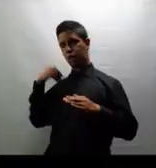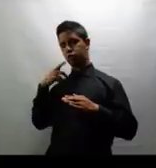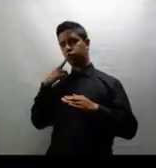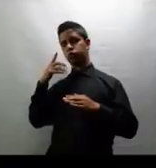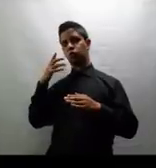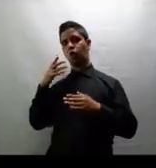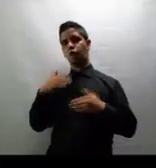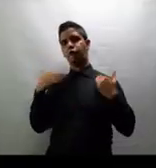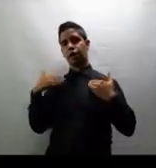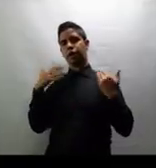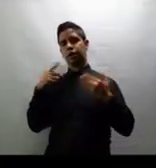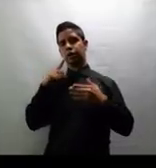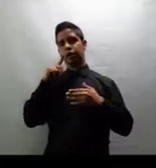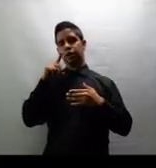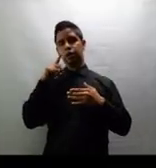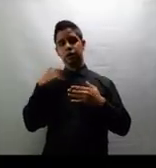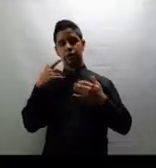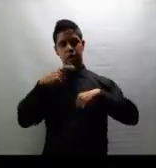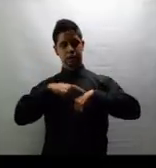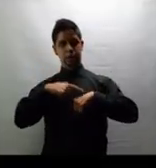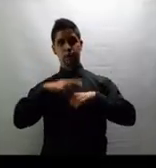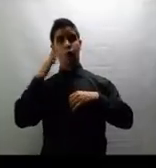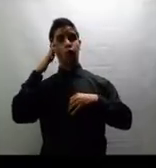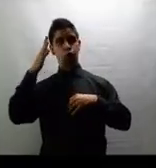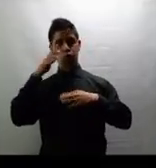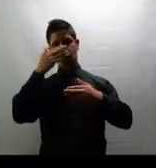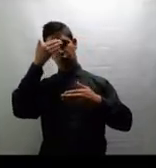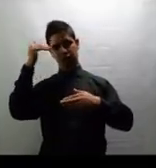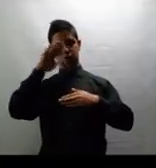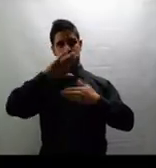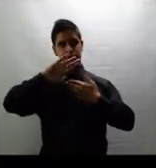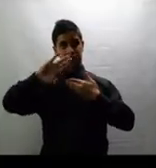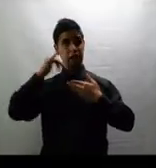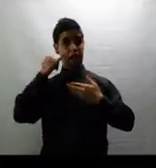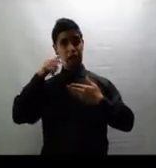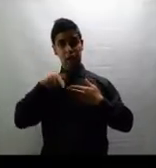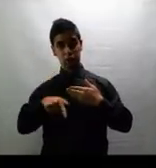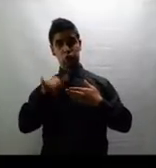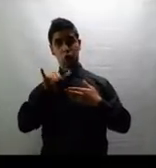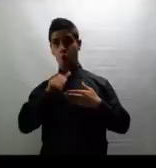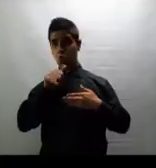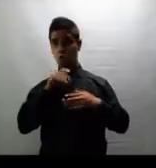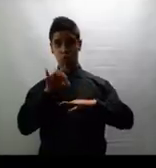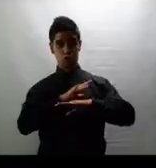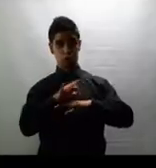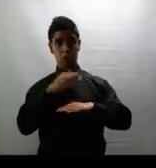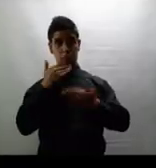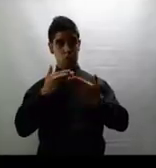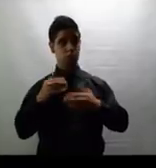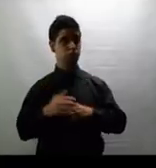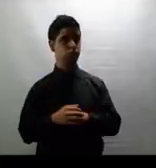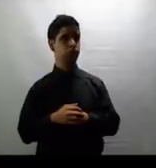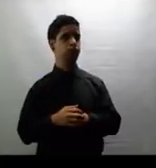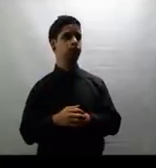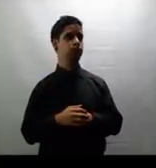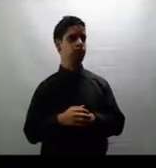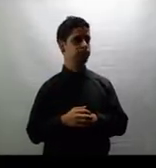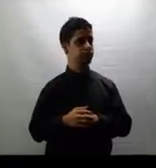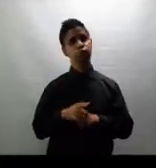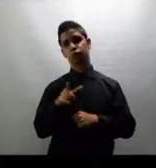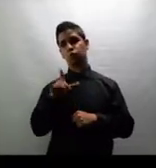y tranquilo y olvida por el momento el futuro y si eso no funciona y esto es bueno y es verdad no